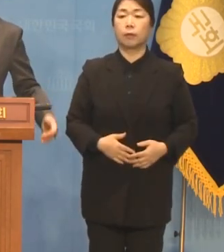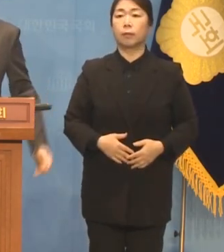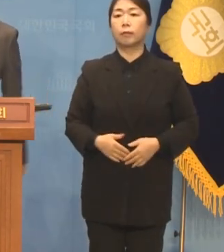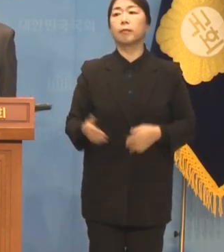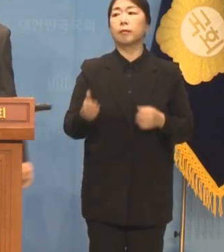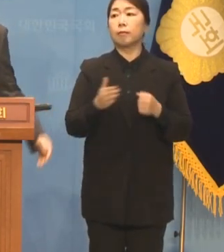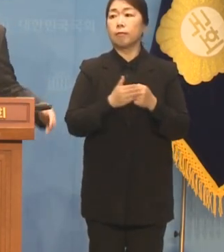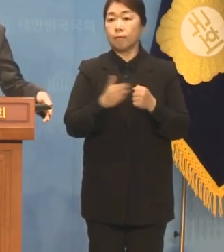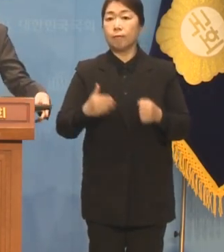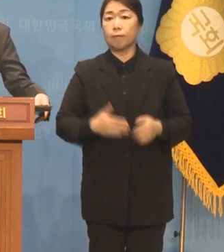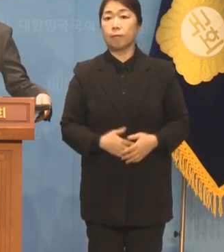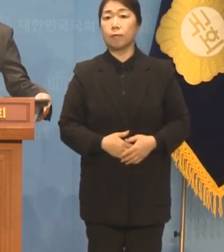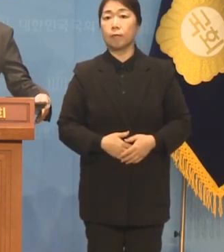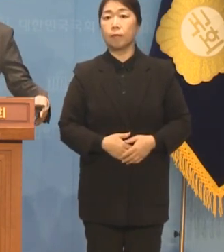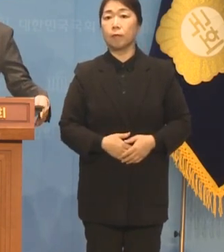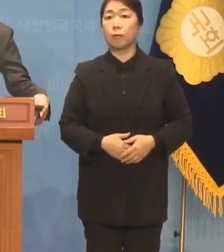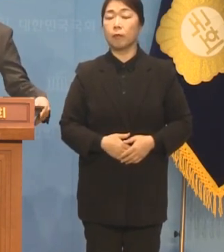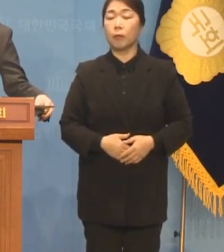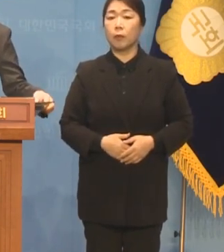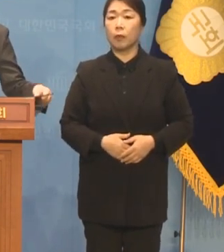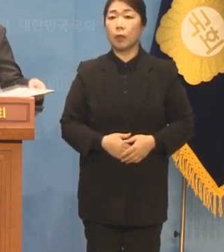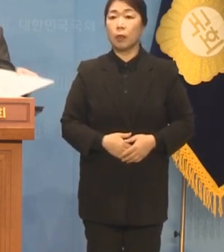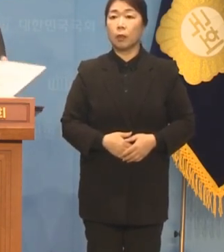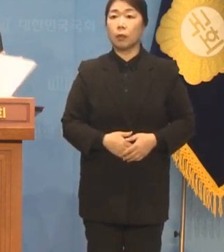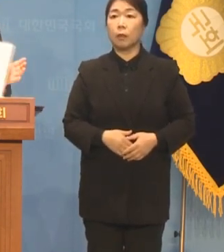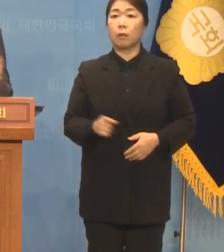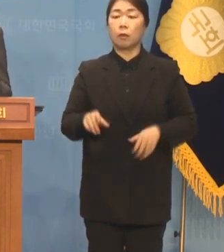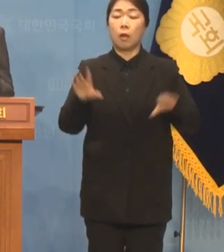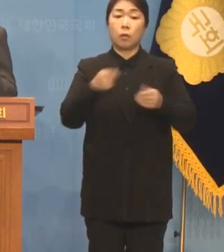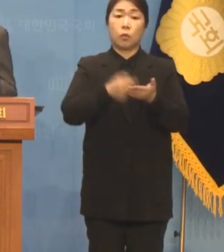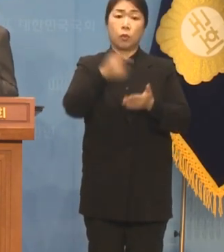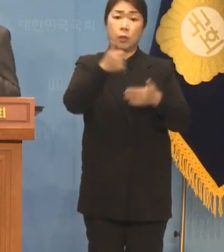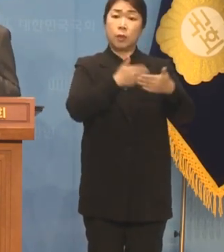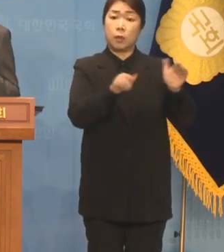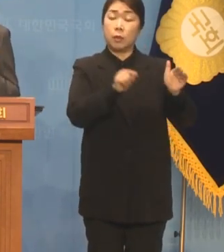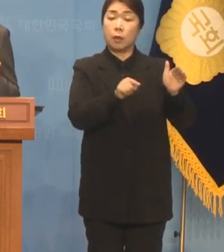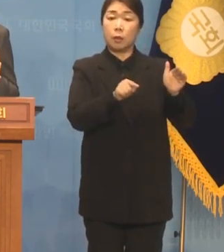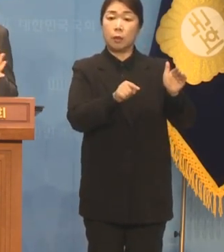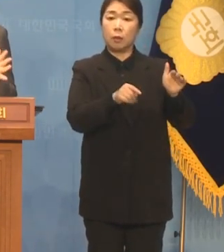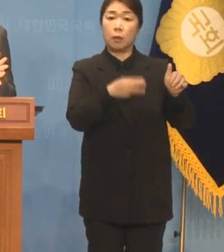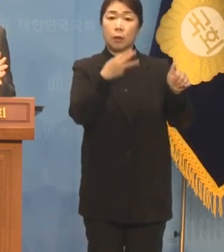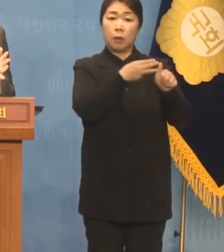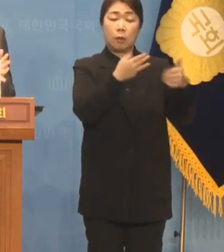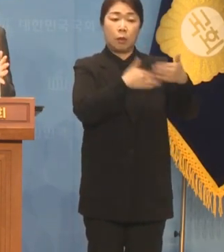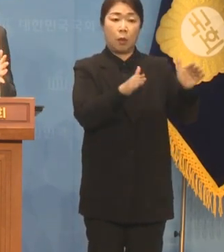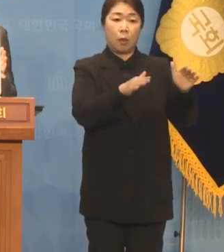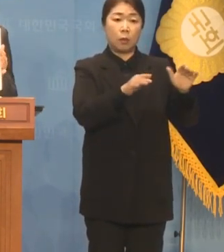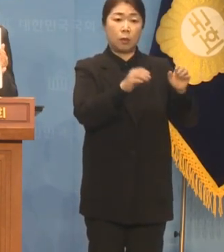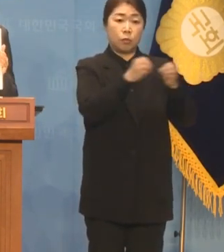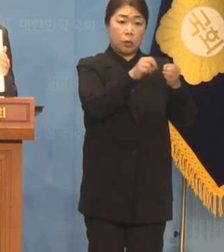따라서 그리고 또 하나 이 총리실의 이 대테러 상황실의